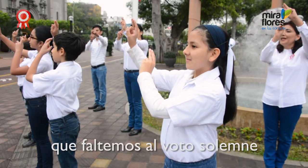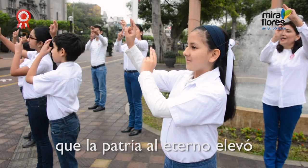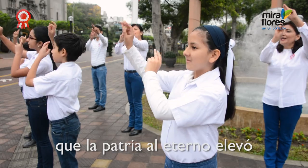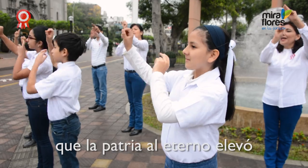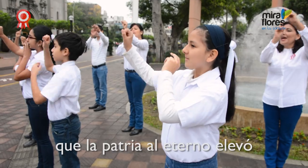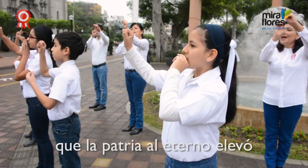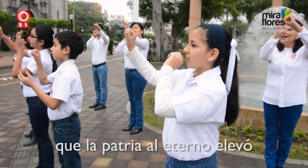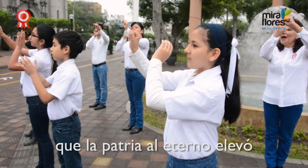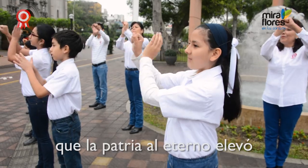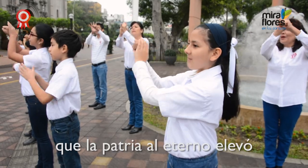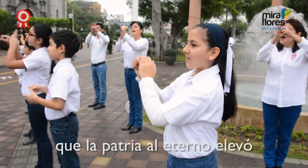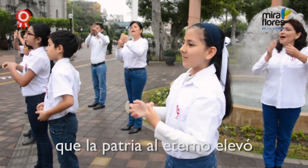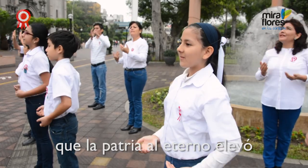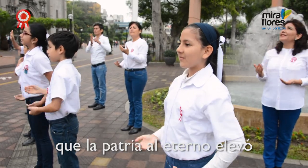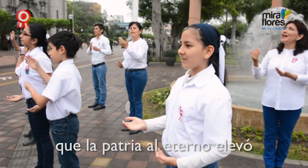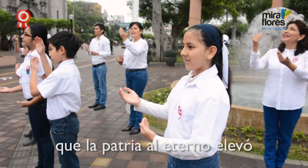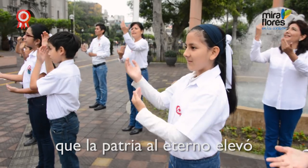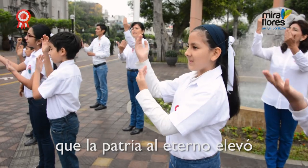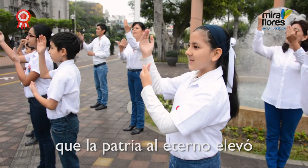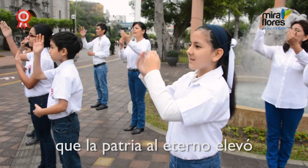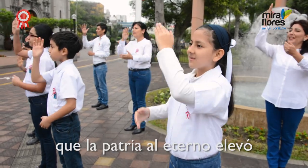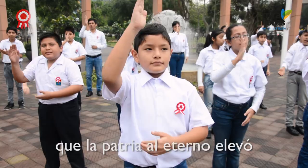que la patria es de nuevo,